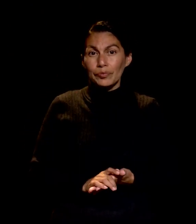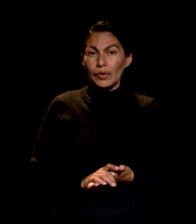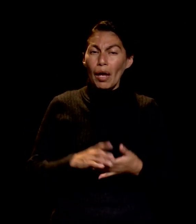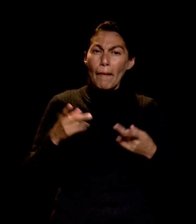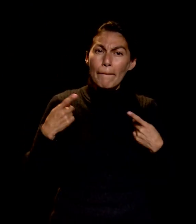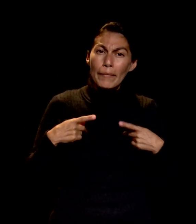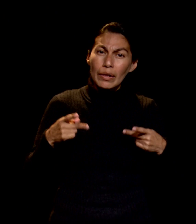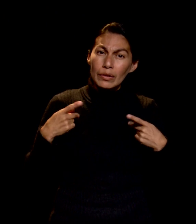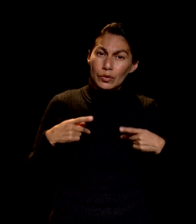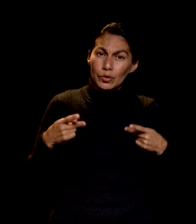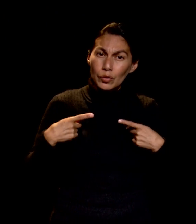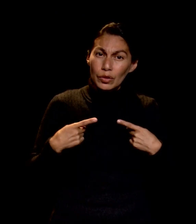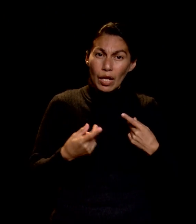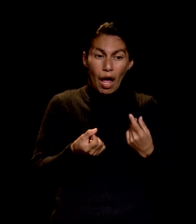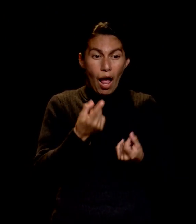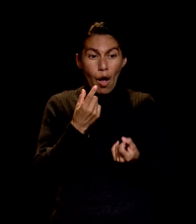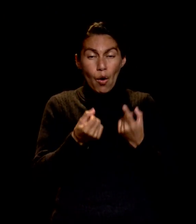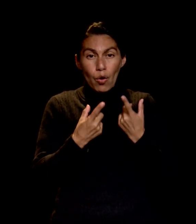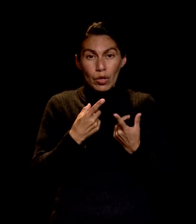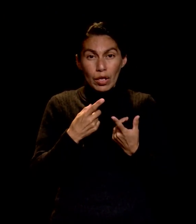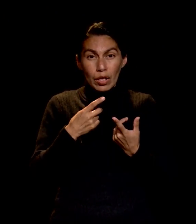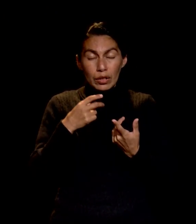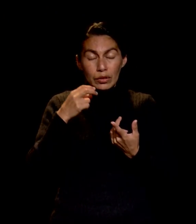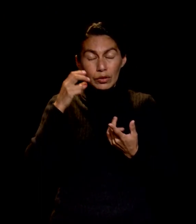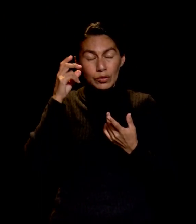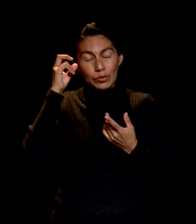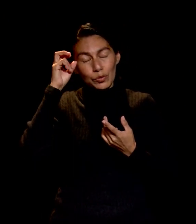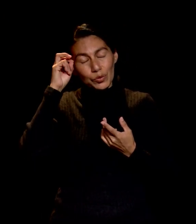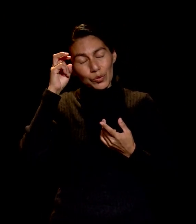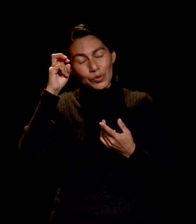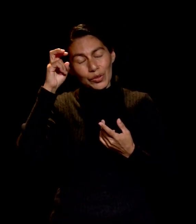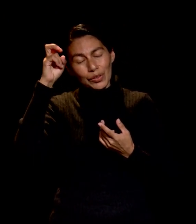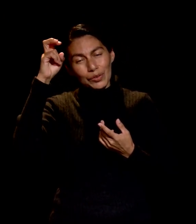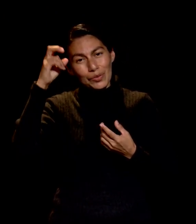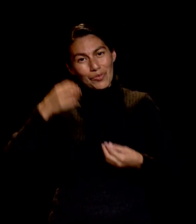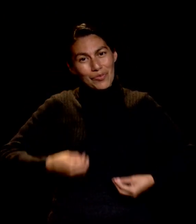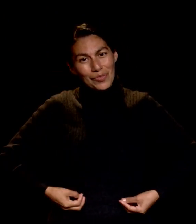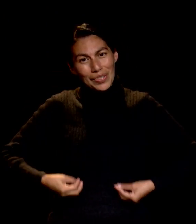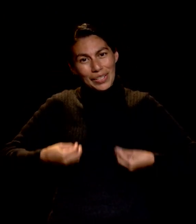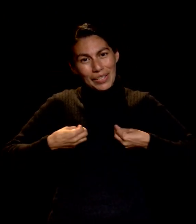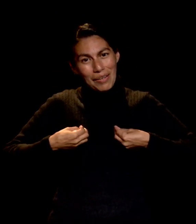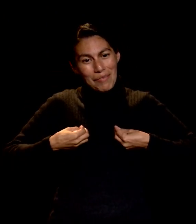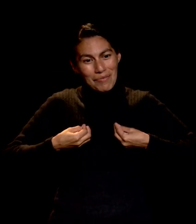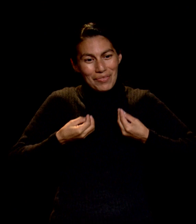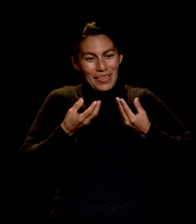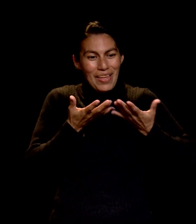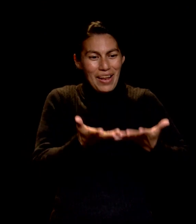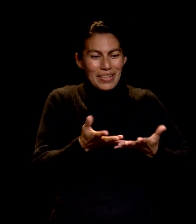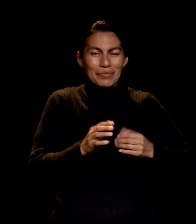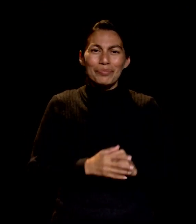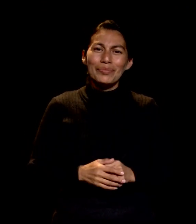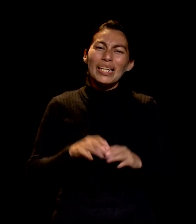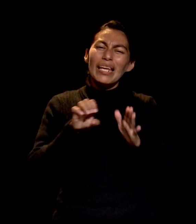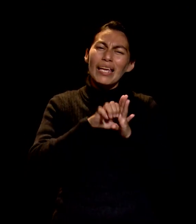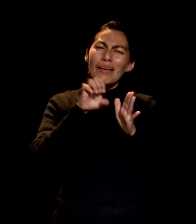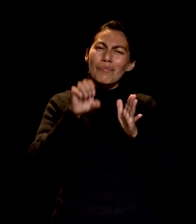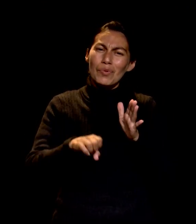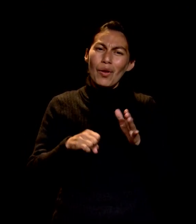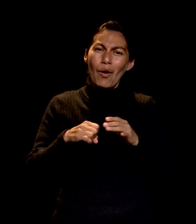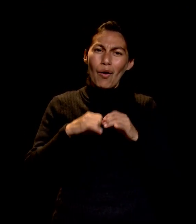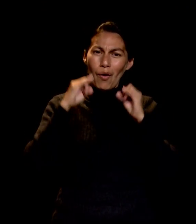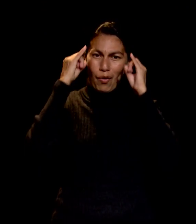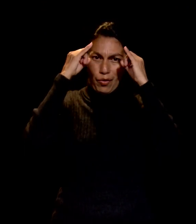soñar a personas para preservarles su vida, como es el caso de José, que soñó en Belén